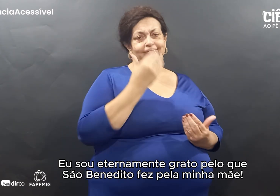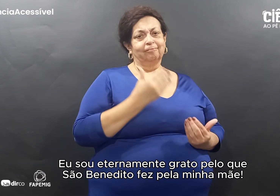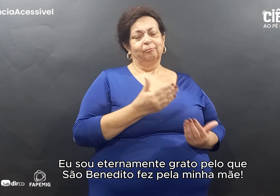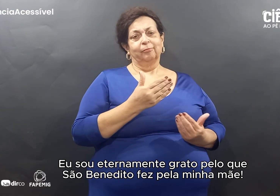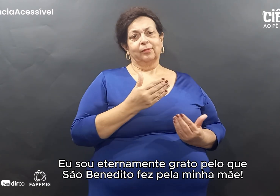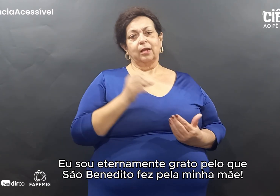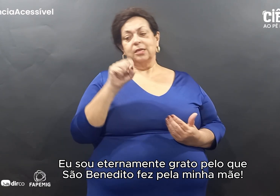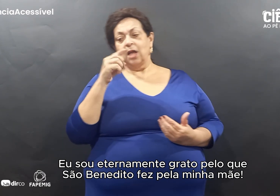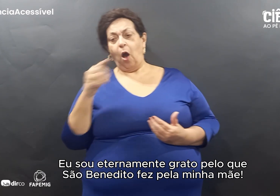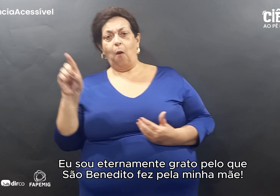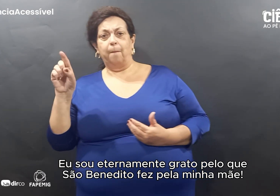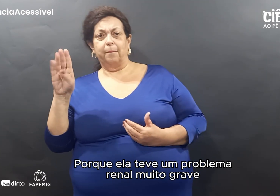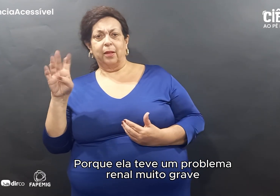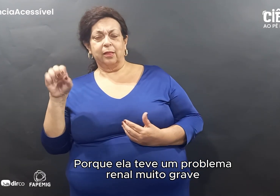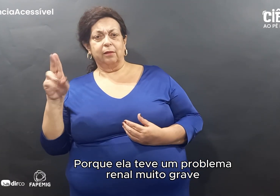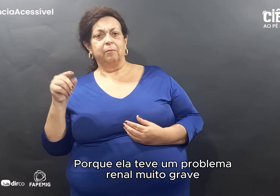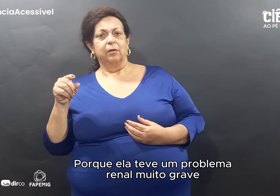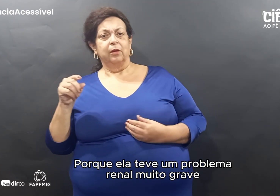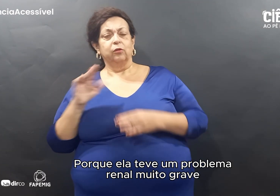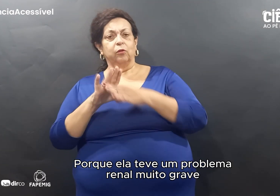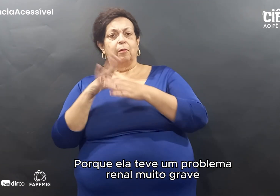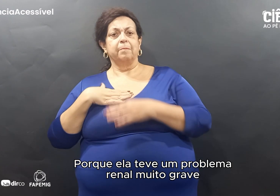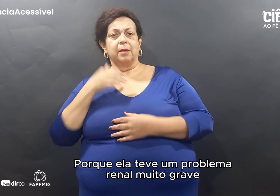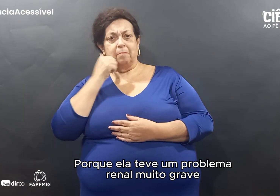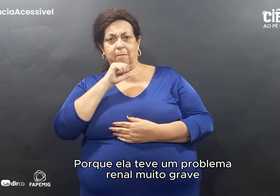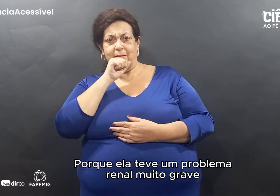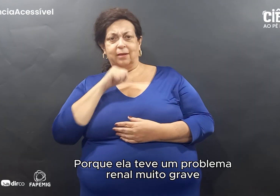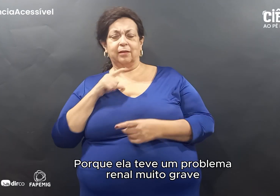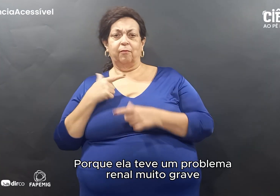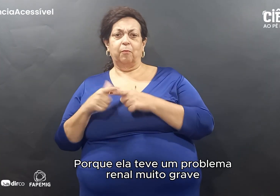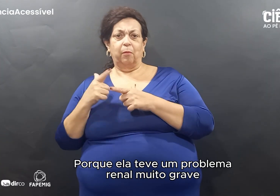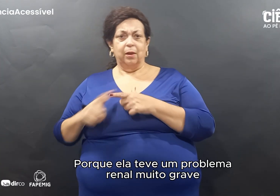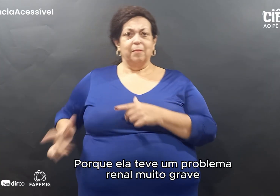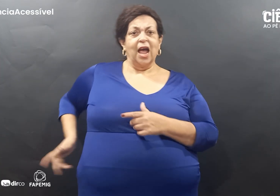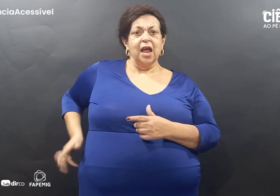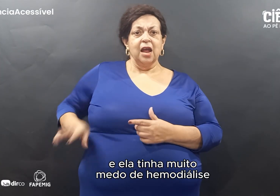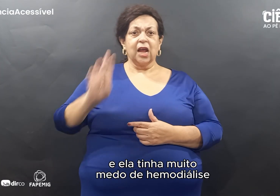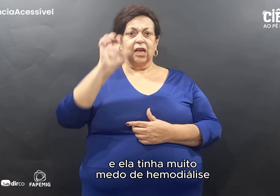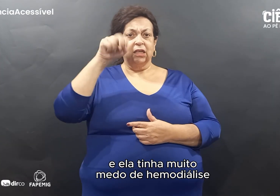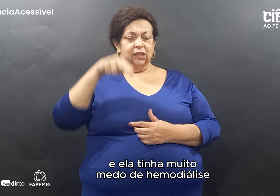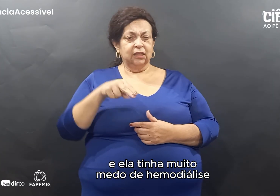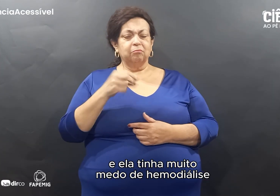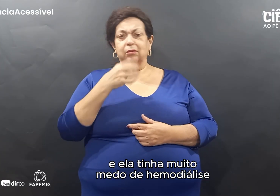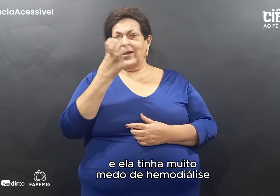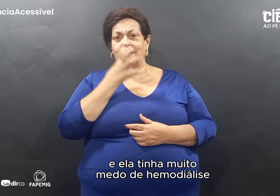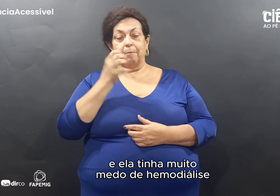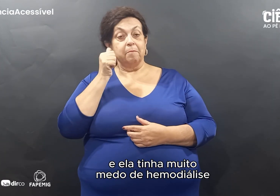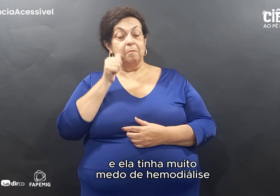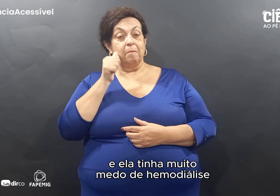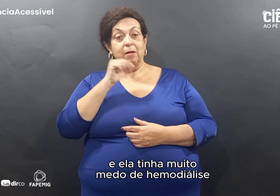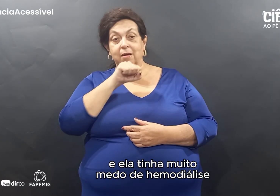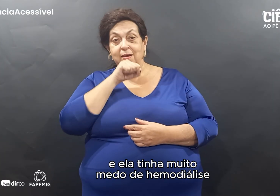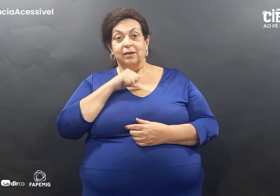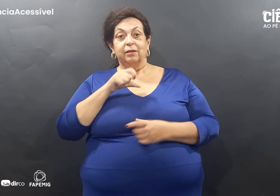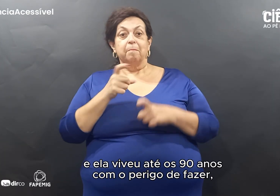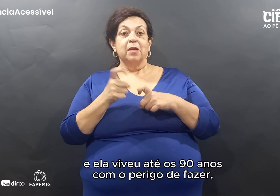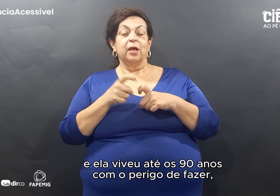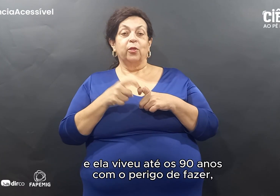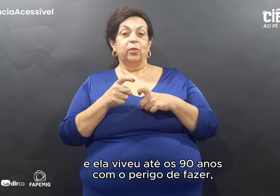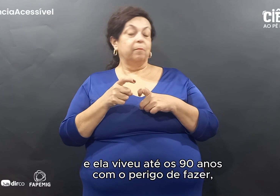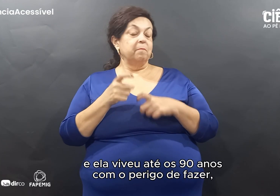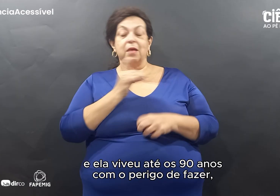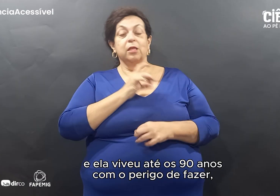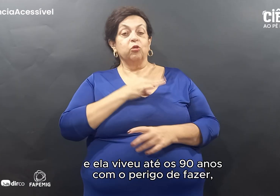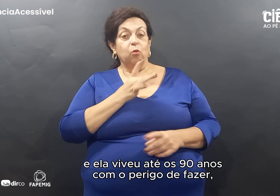que São Benedito fez pela minha mãe, que ela teve um problema renal muito grave e ela tinha muito medo de hemodiálise. E